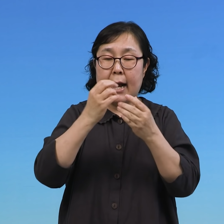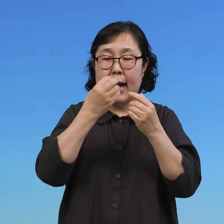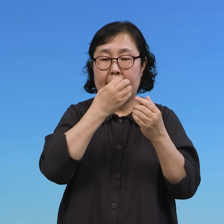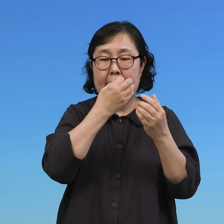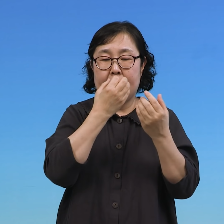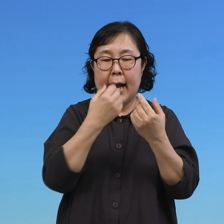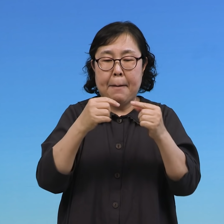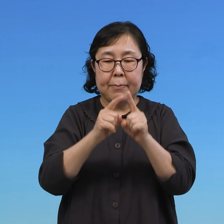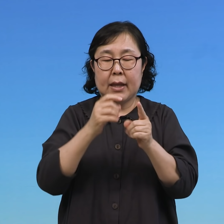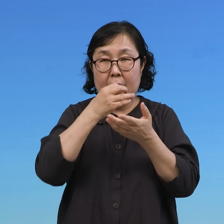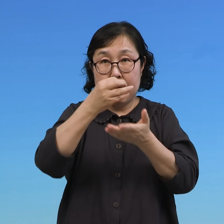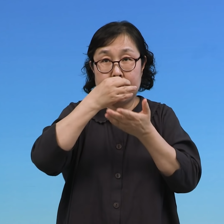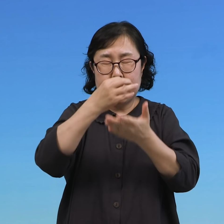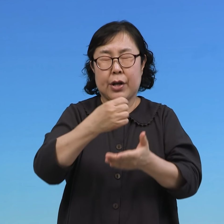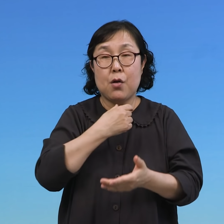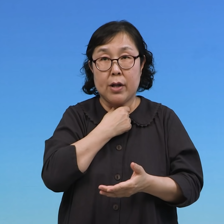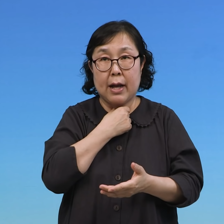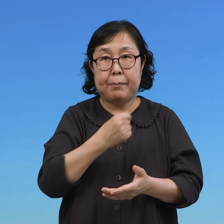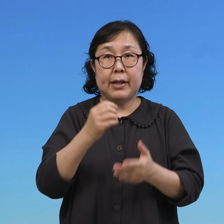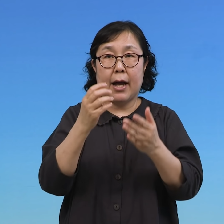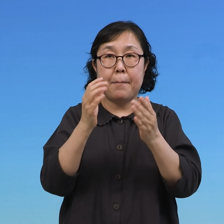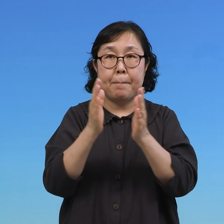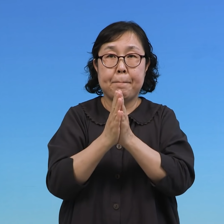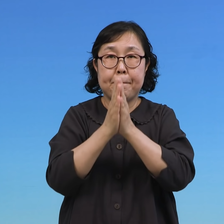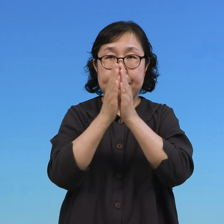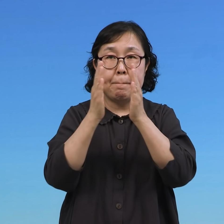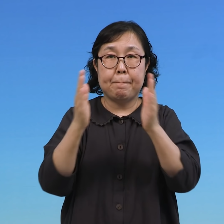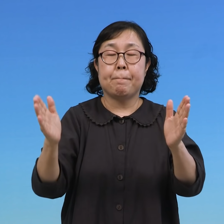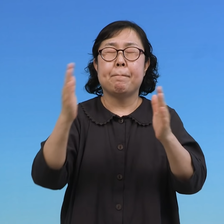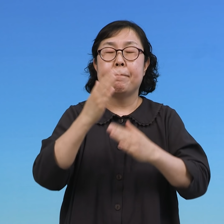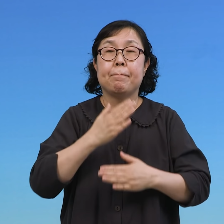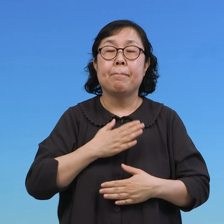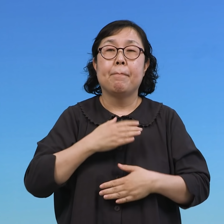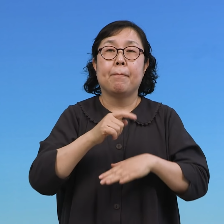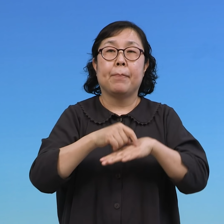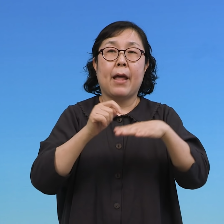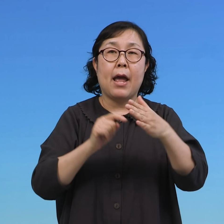부르기 원합니다. 내 마음에 주를 향한 사랑이,